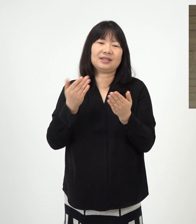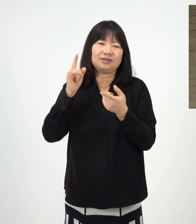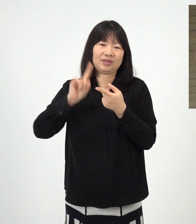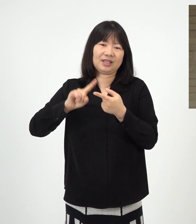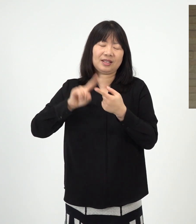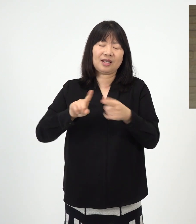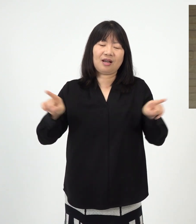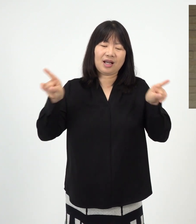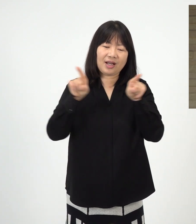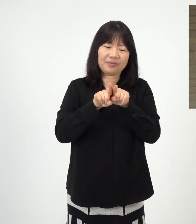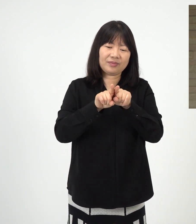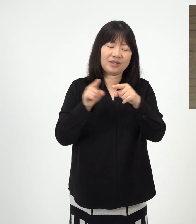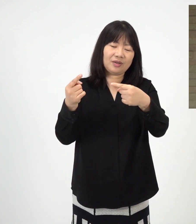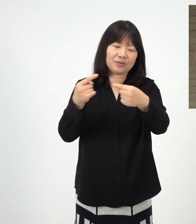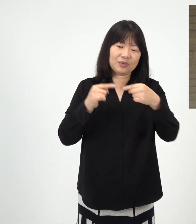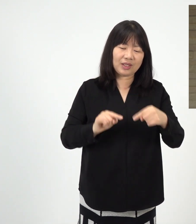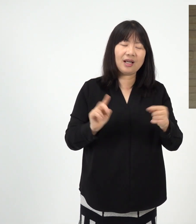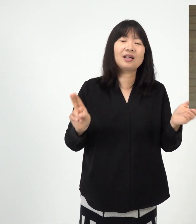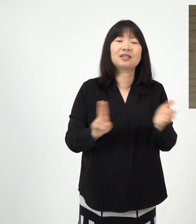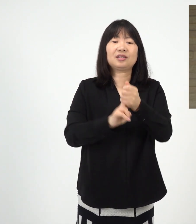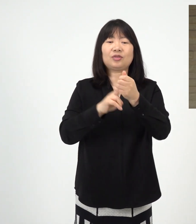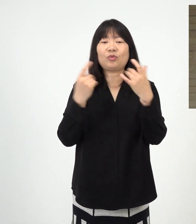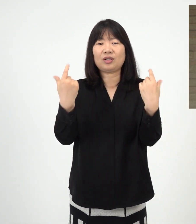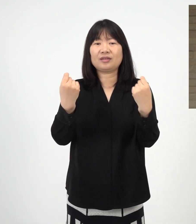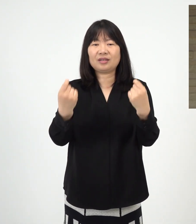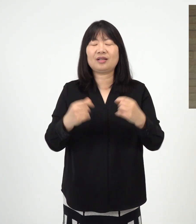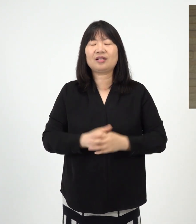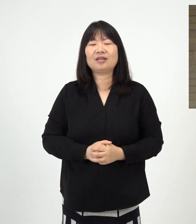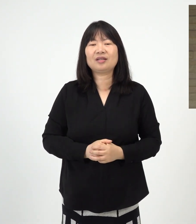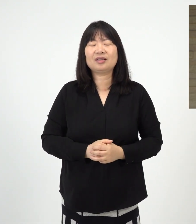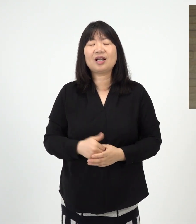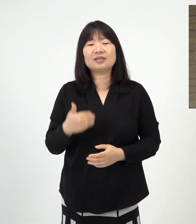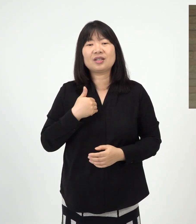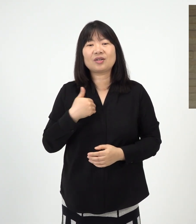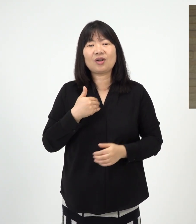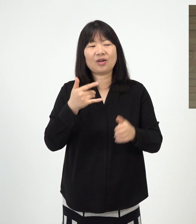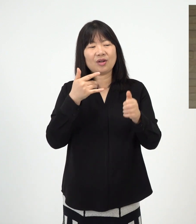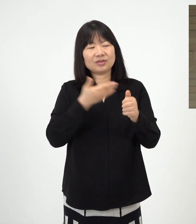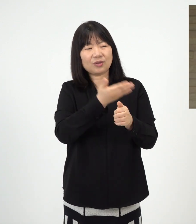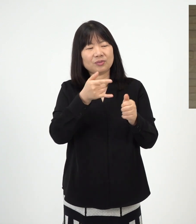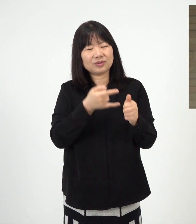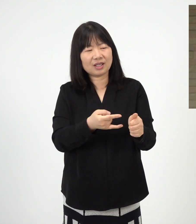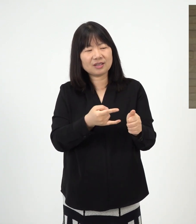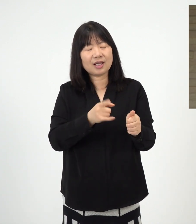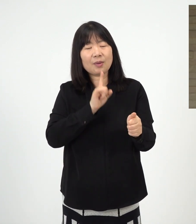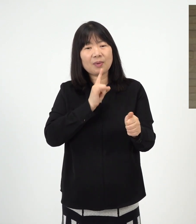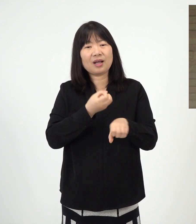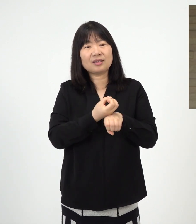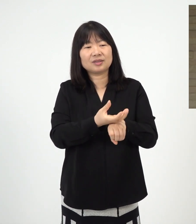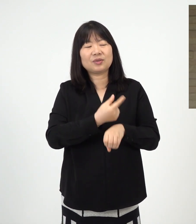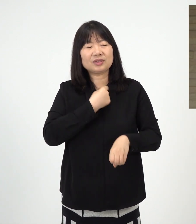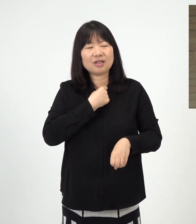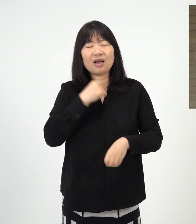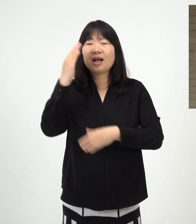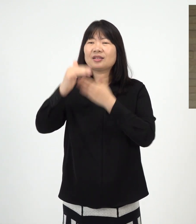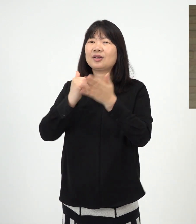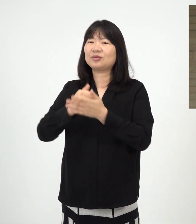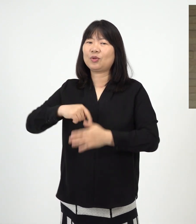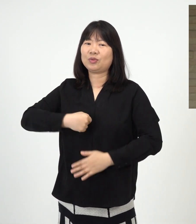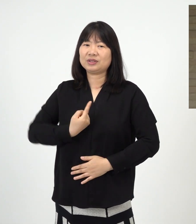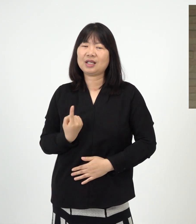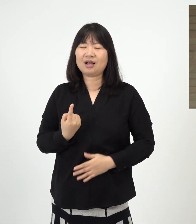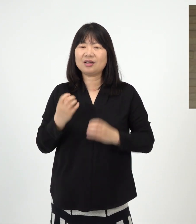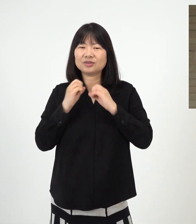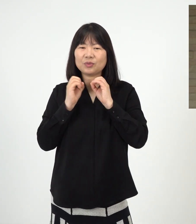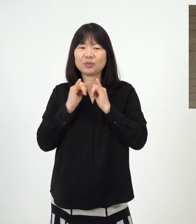우리가 함께 동참하는 기적입니다. 제가 언젠가 여러분들에게 그런 말씀을 드렸어요. 하나님이 혼자서